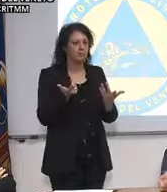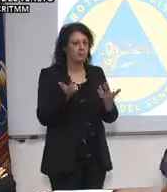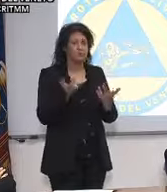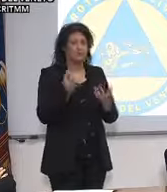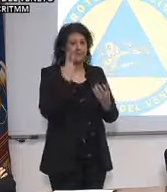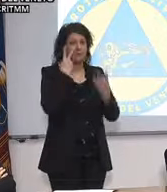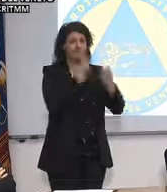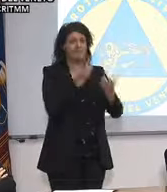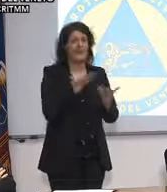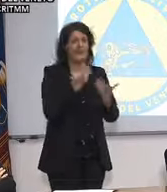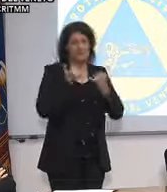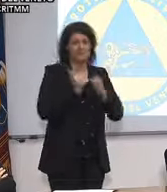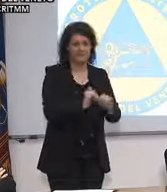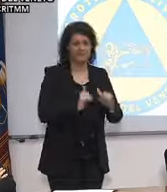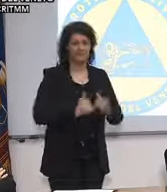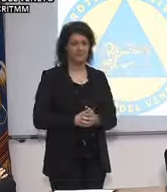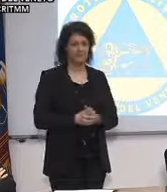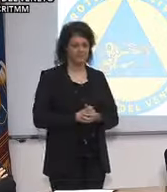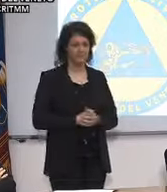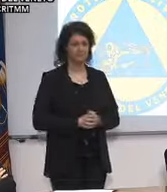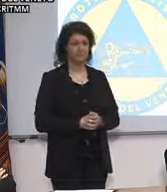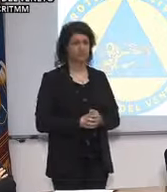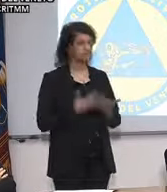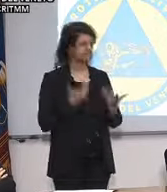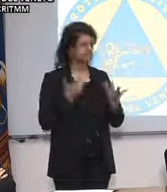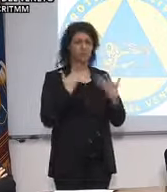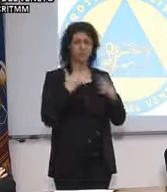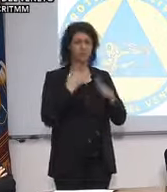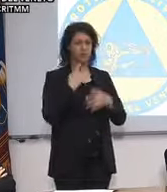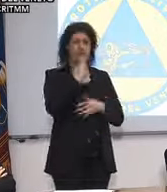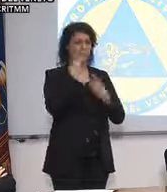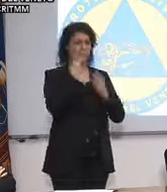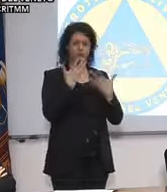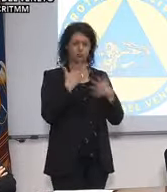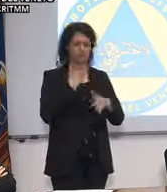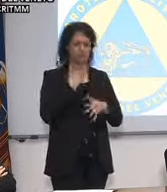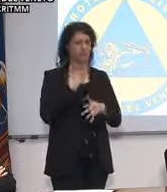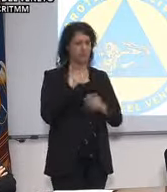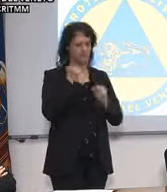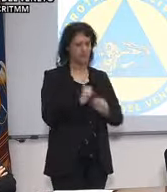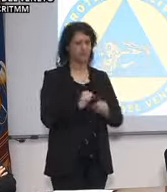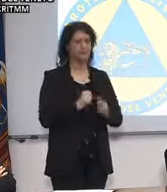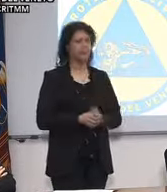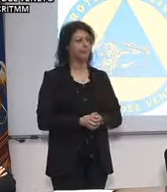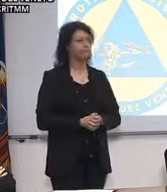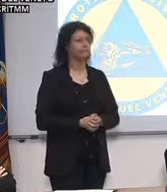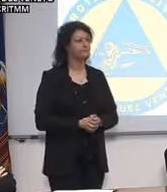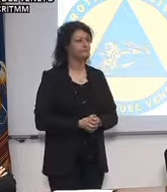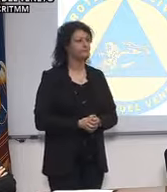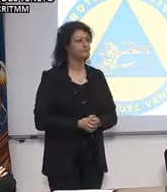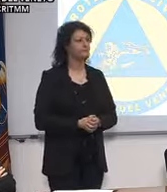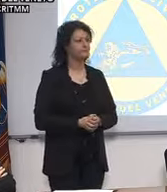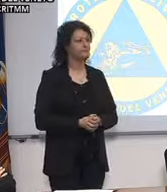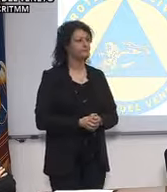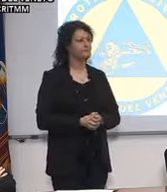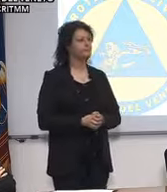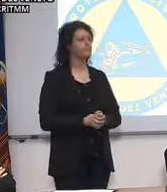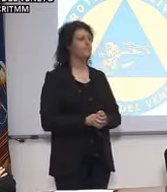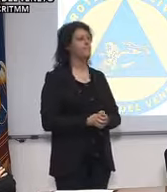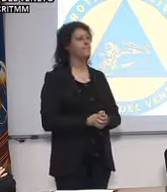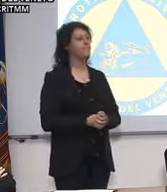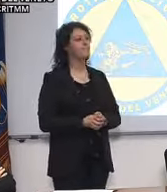per visita ai figli. Come da tribunale, certo. Disposto dal giudice. Io lascerei un secondo giro e poi non chiedo